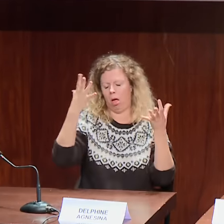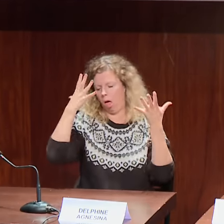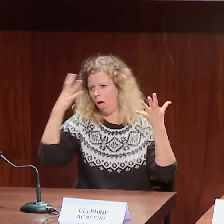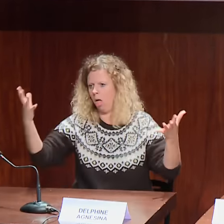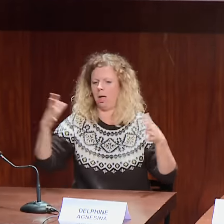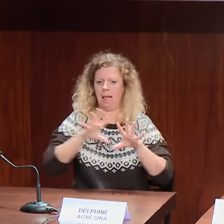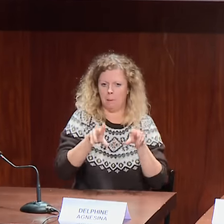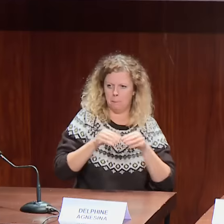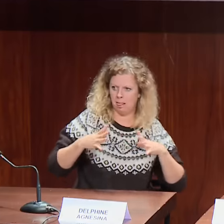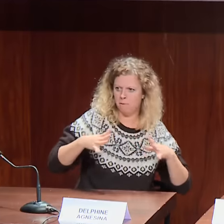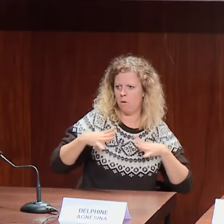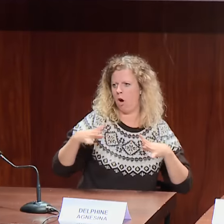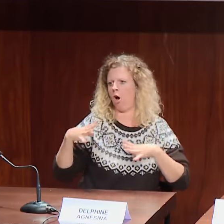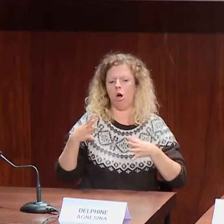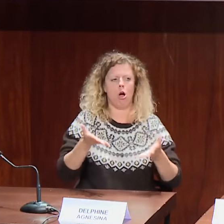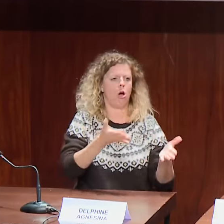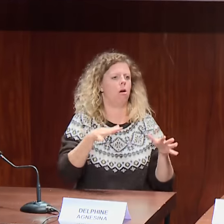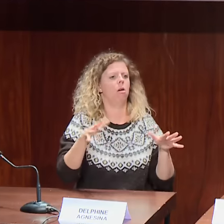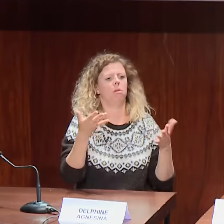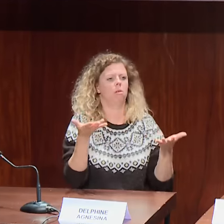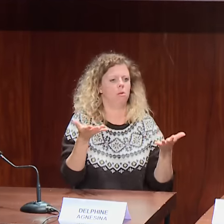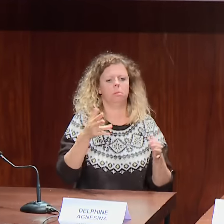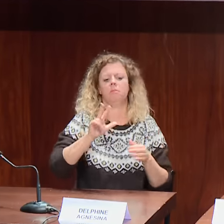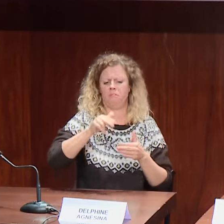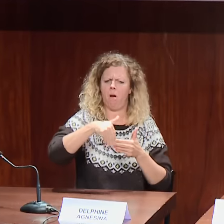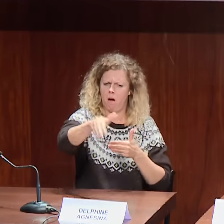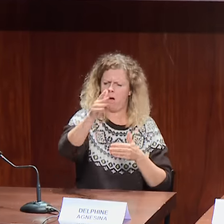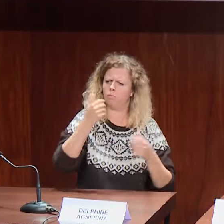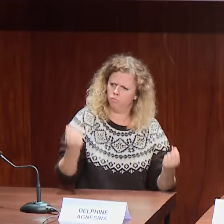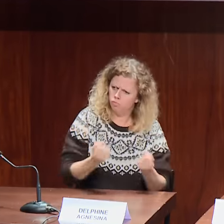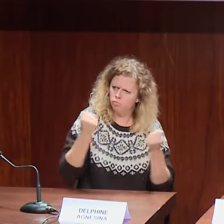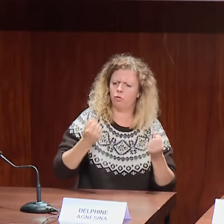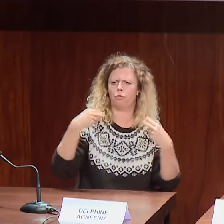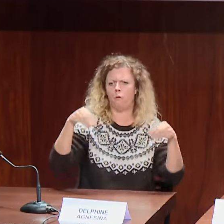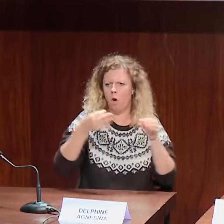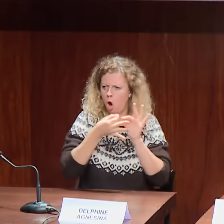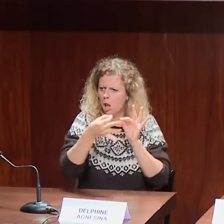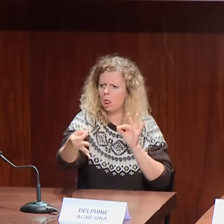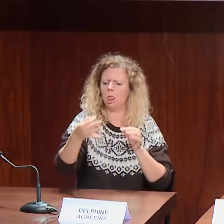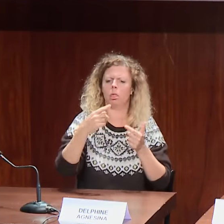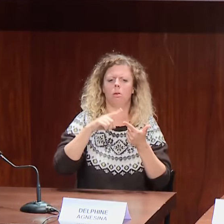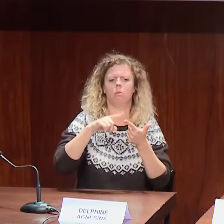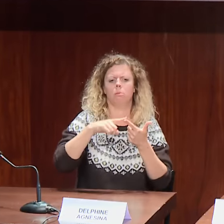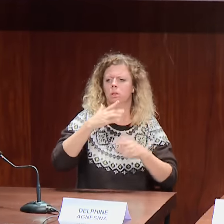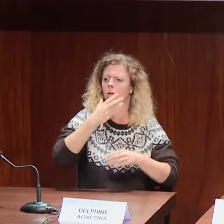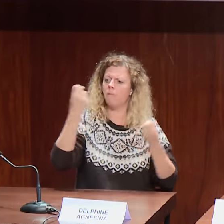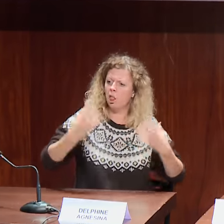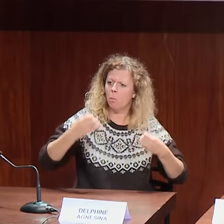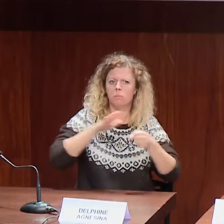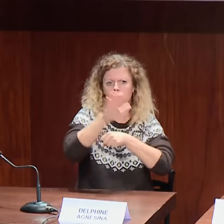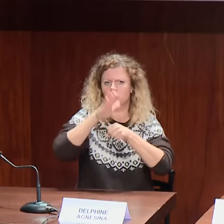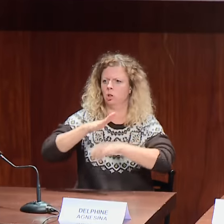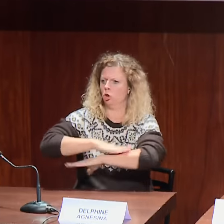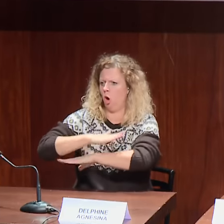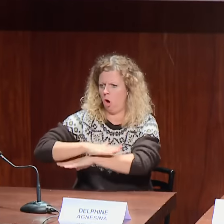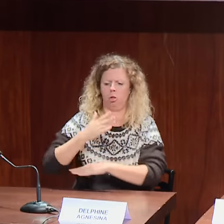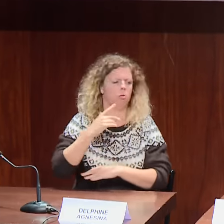c'était compliqué de gérer une équipe de bénévoles, de salarier une personne, enfin... Bon, on continue